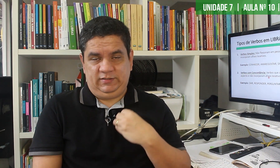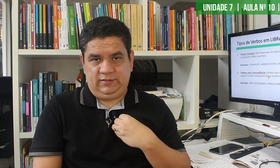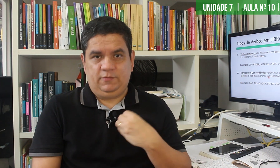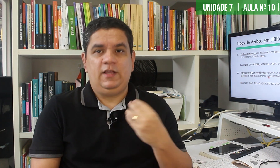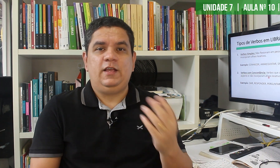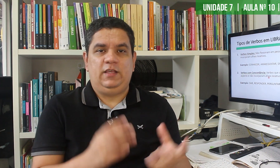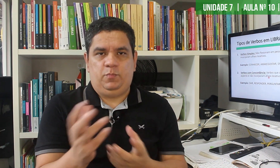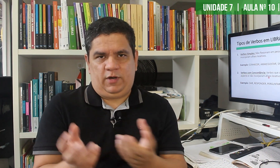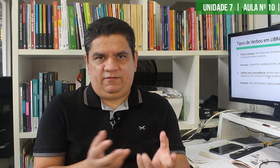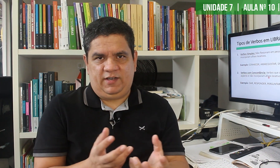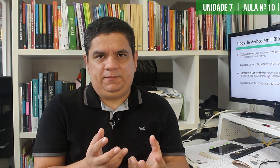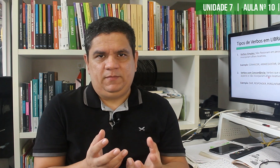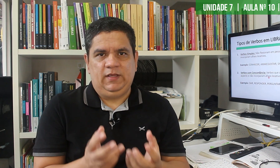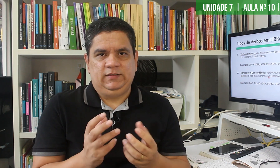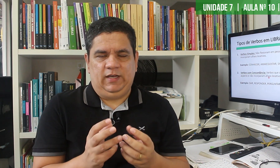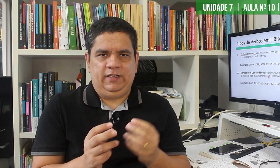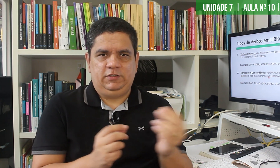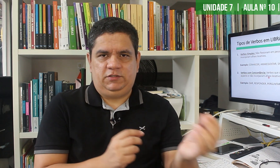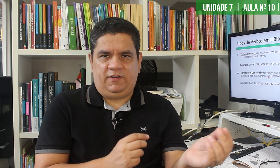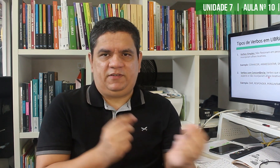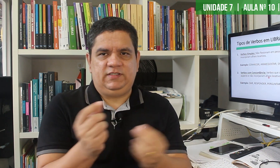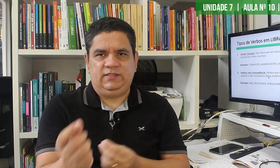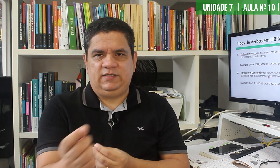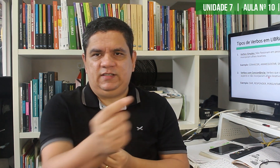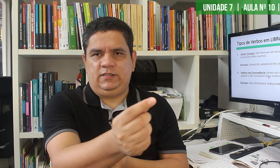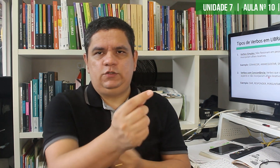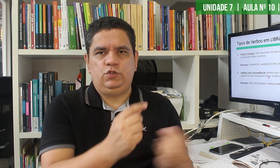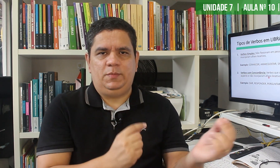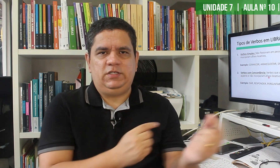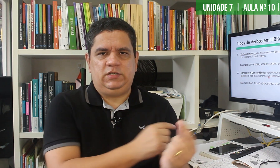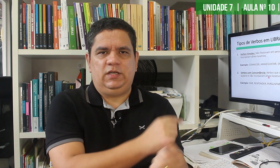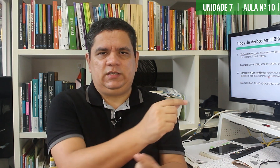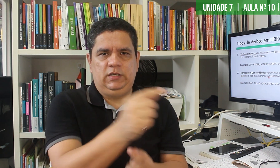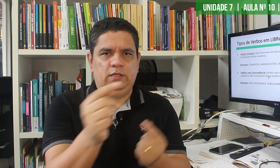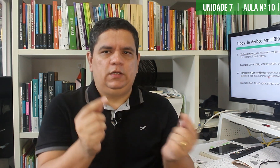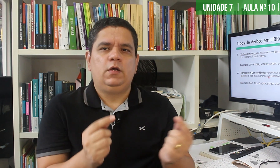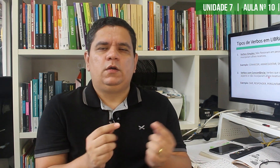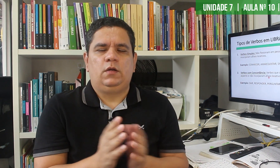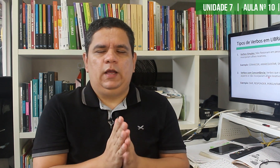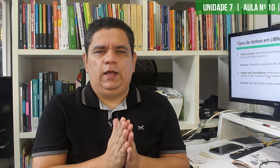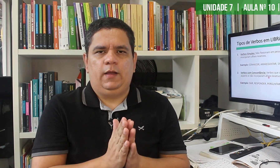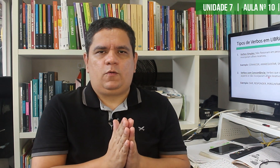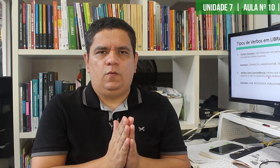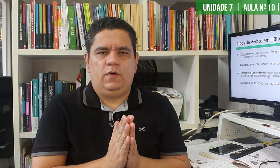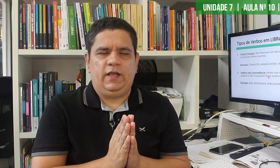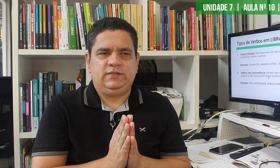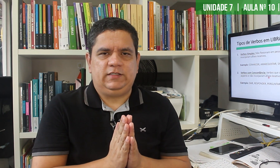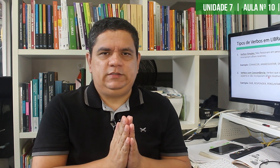direção. E por aí vai, tá? E a gente vai fazendo esse exercício de mexer aqui com essas